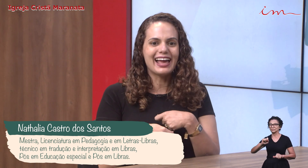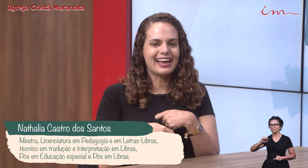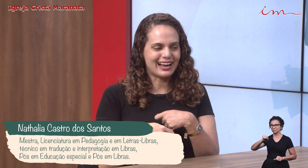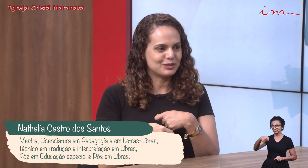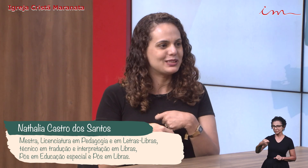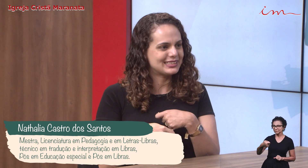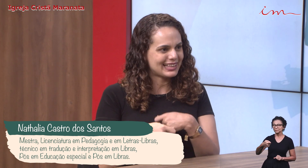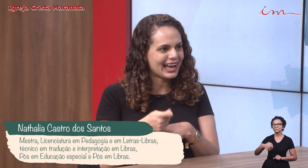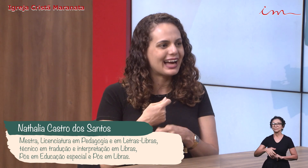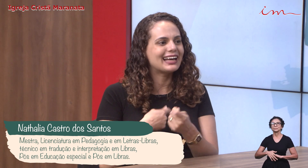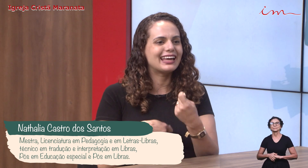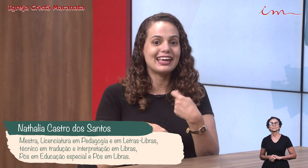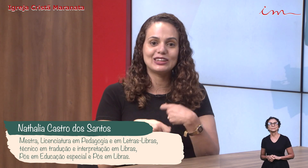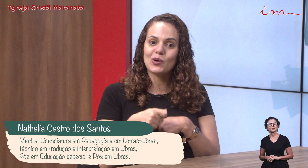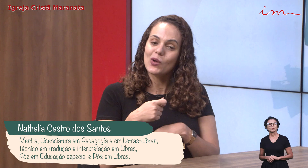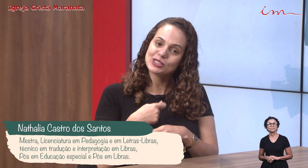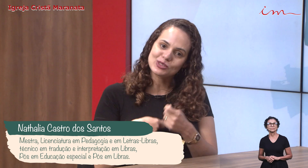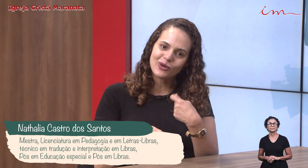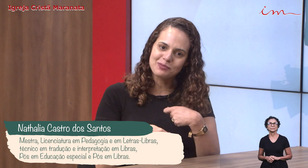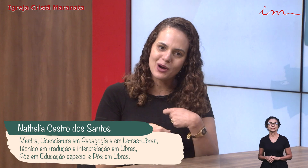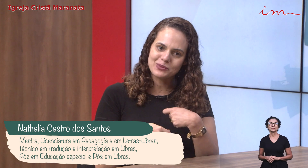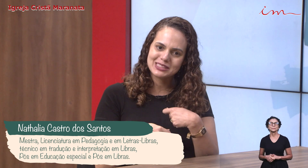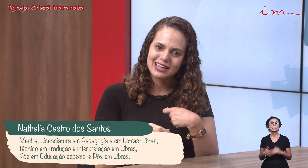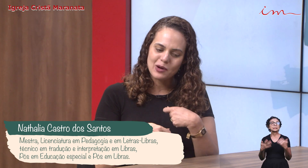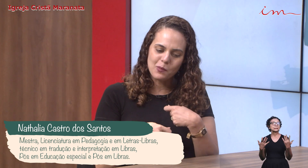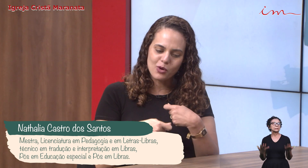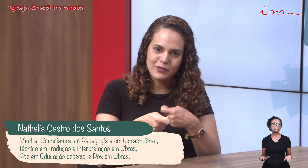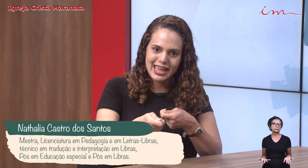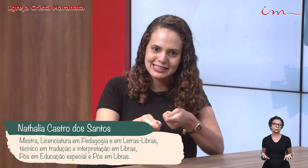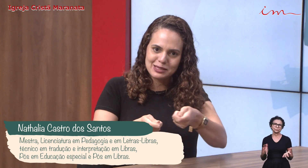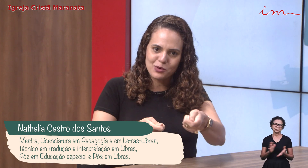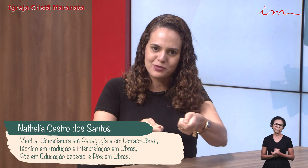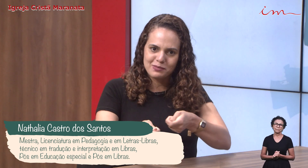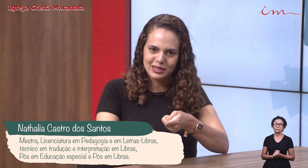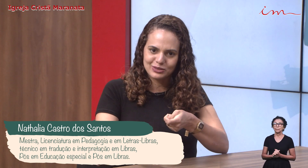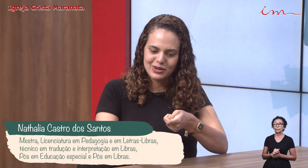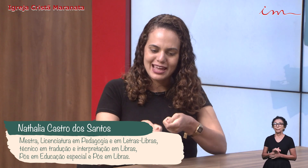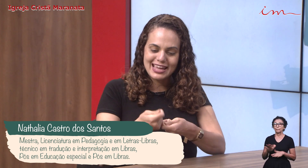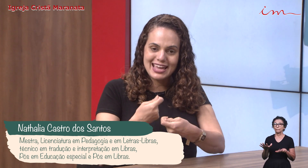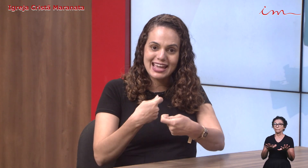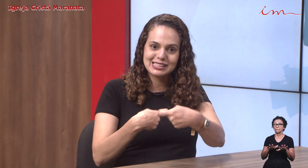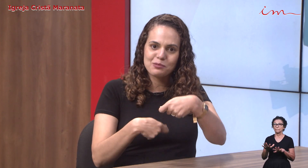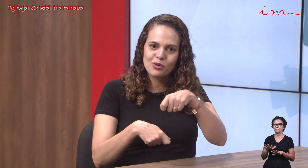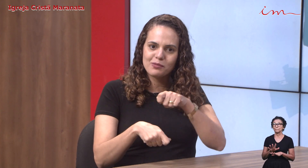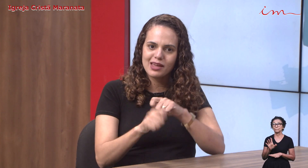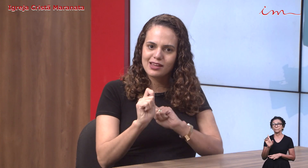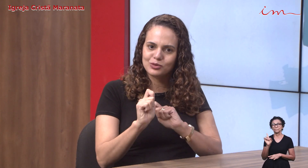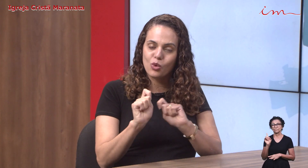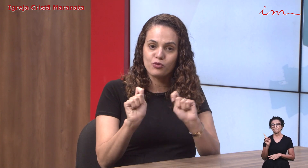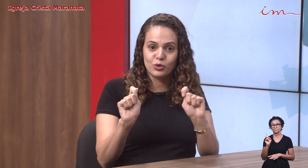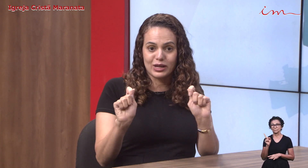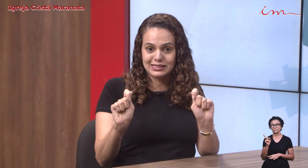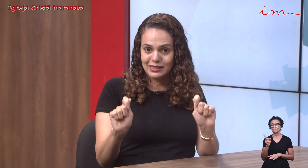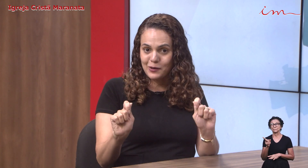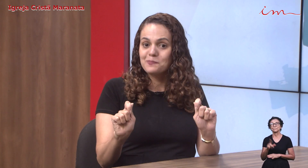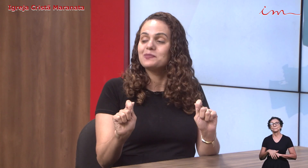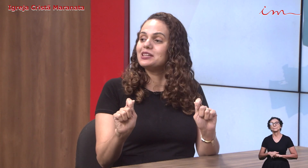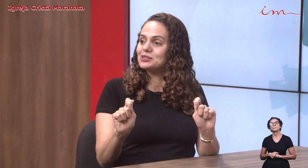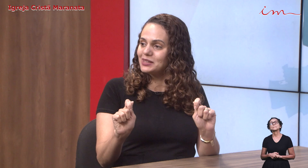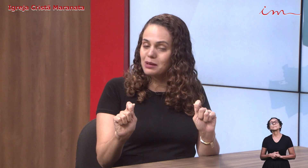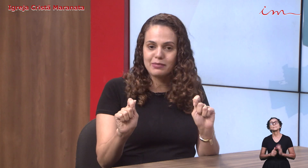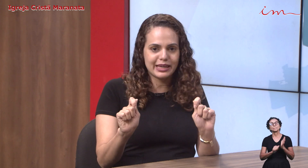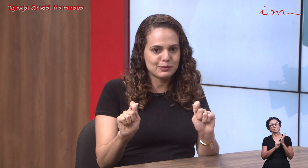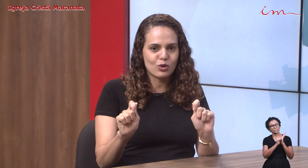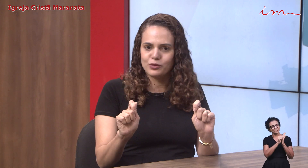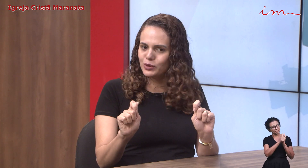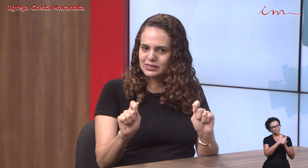Então, administrar, né? Então, olha só, irmãos, esse movimento e esse movimento, Mudou o configuração, movimento.